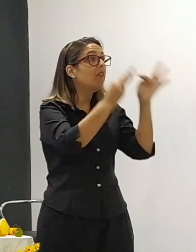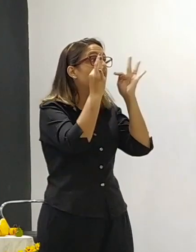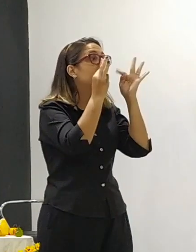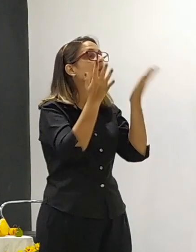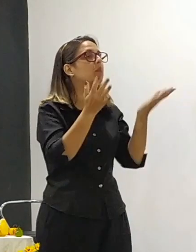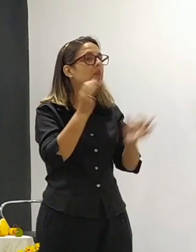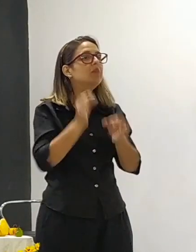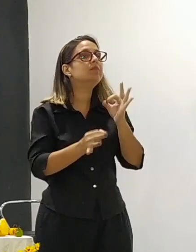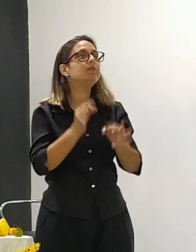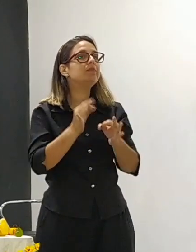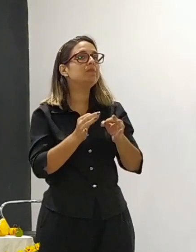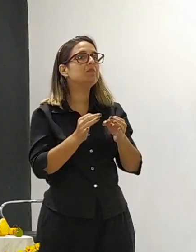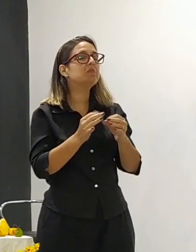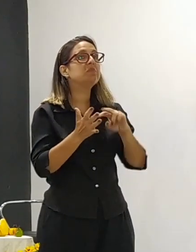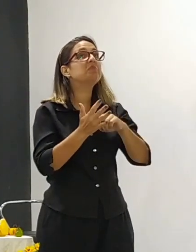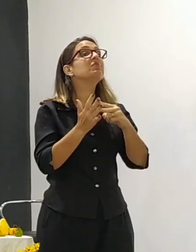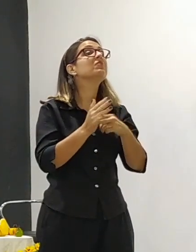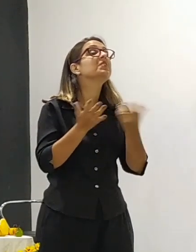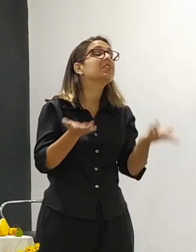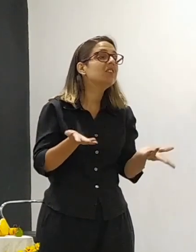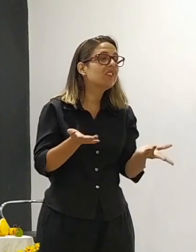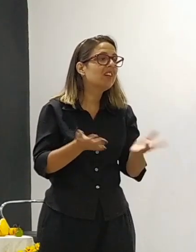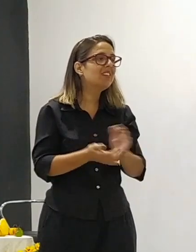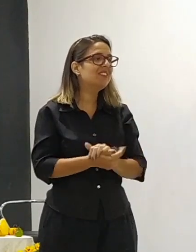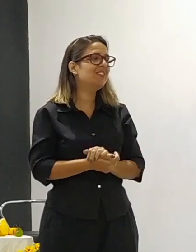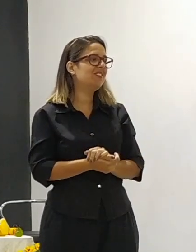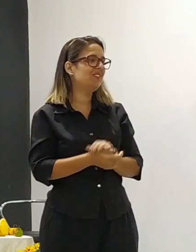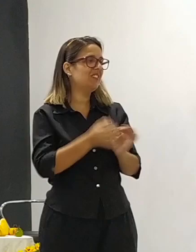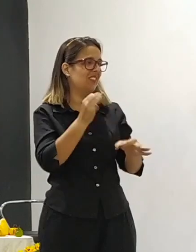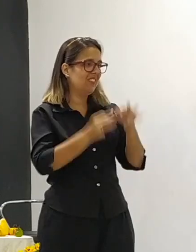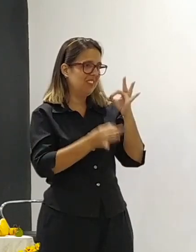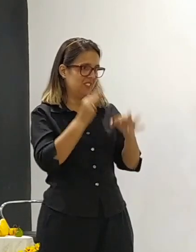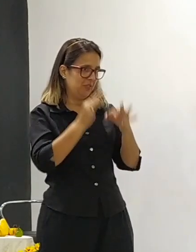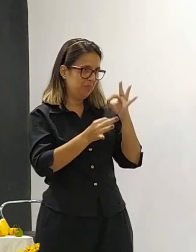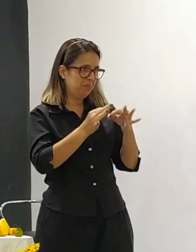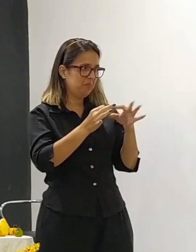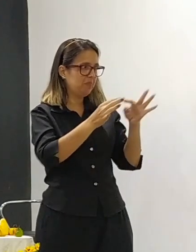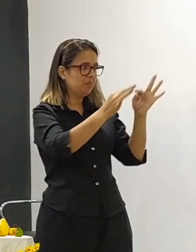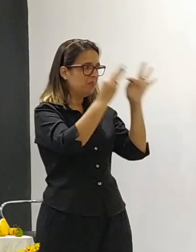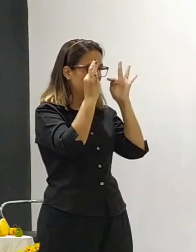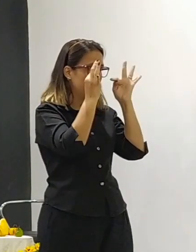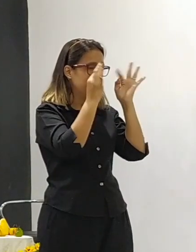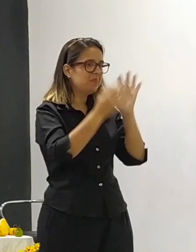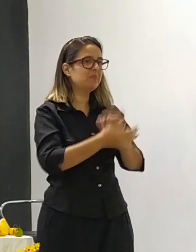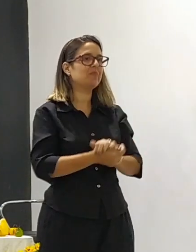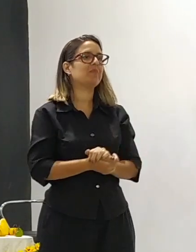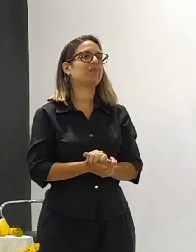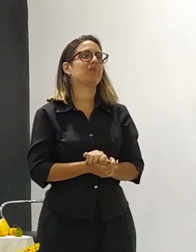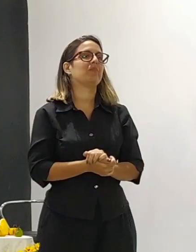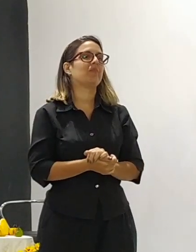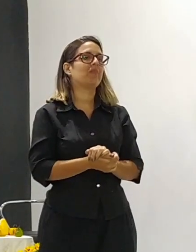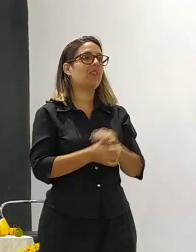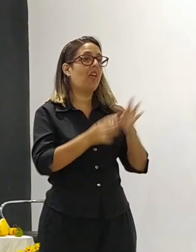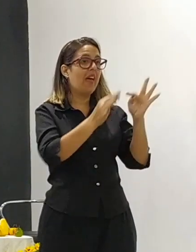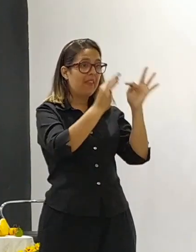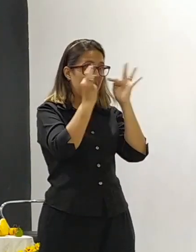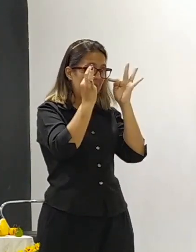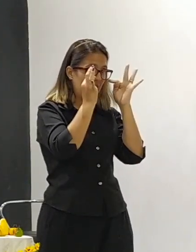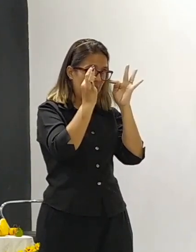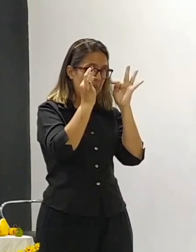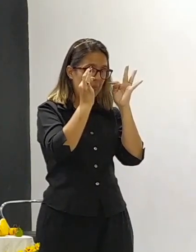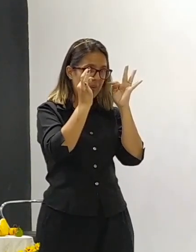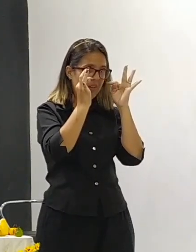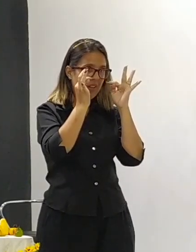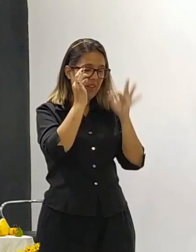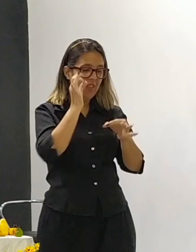aí. Testemunhar. Ela fala, meu irmão. A testemunha fala daquilo que